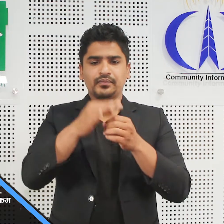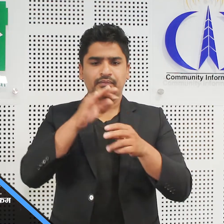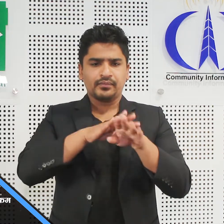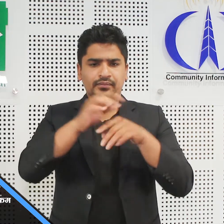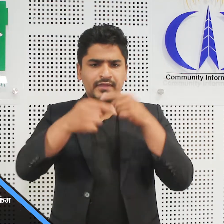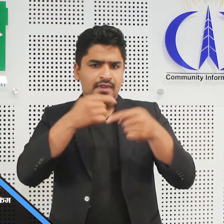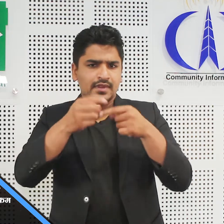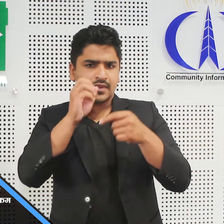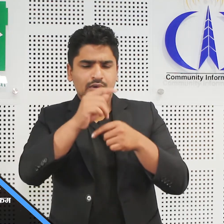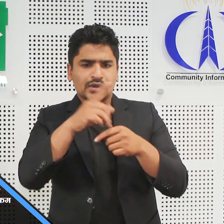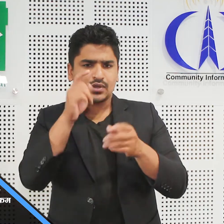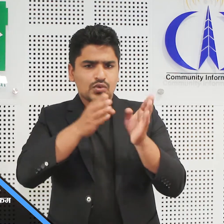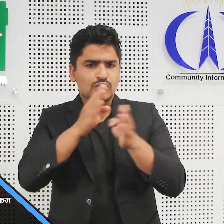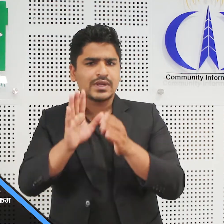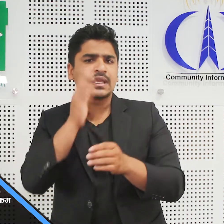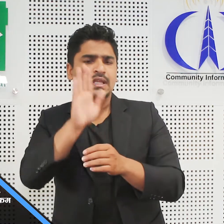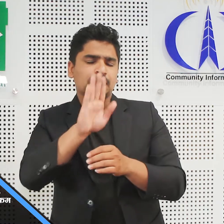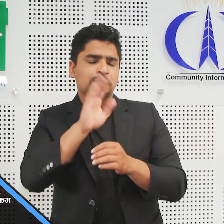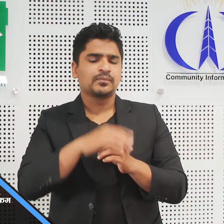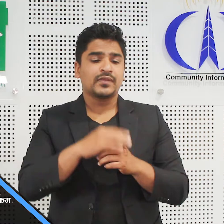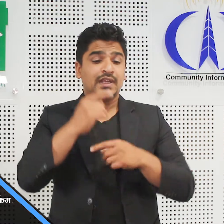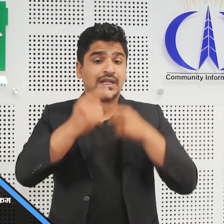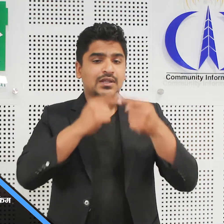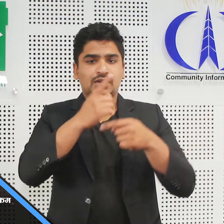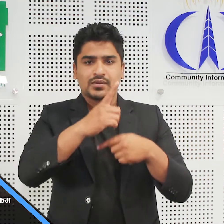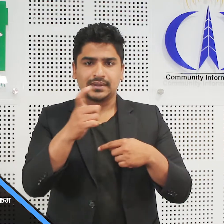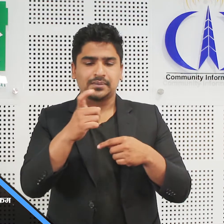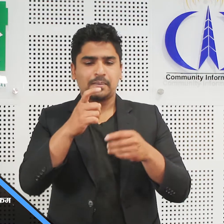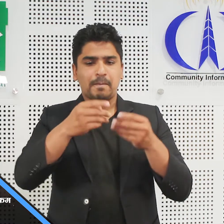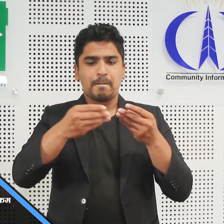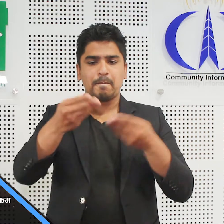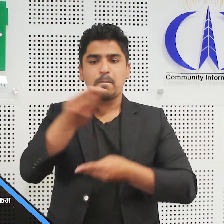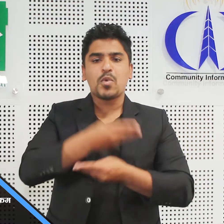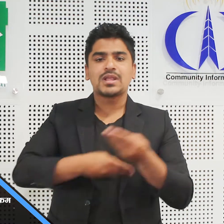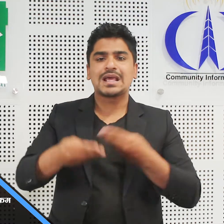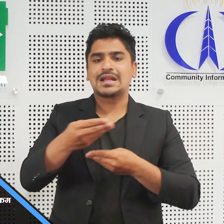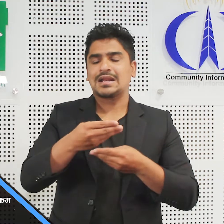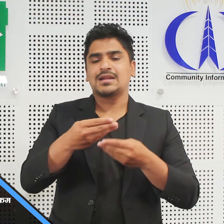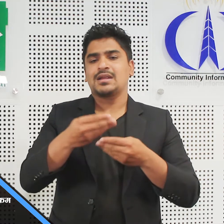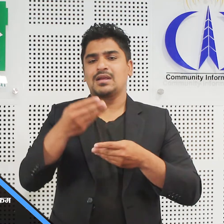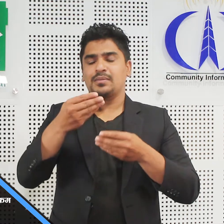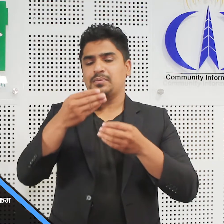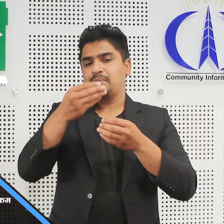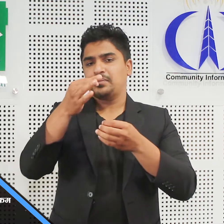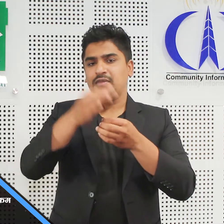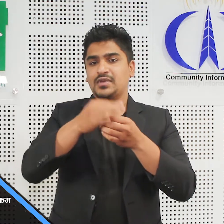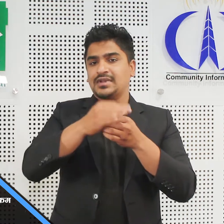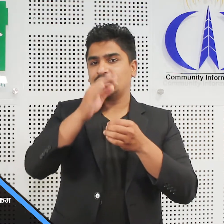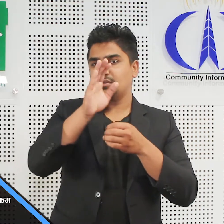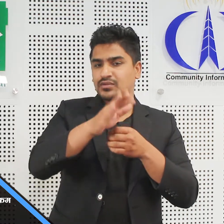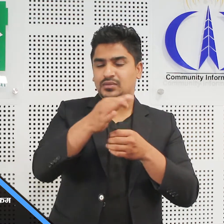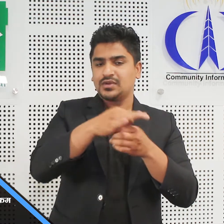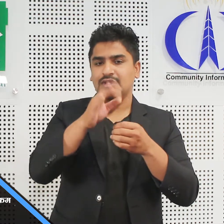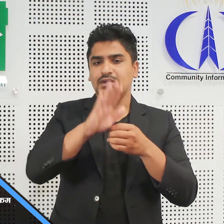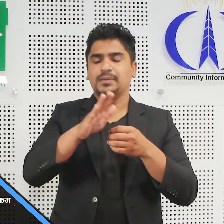हामीले अनुदानको कार्यक्रमहरू व्यवस्थापन गरेका छौँ। त्यो व्यवसायहरूलाई निरन्तरताको लागि चाहिँ तपाईँहरूको योजना चाहिँ के छ? निरन्तरताको